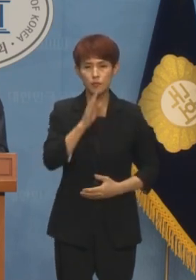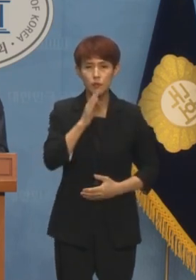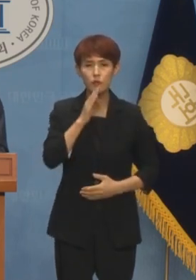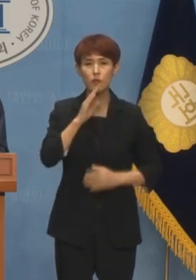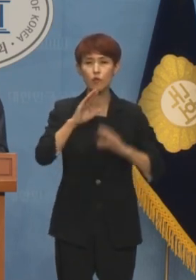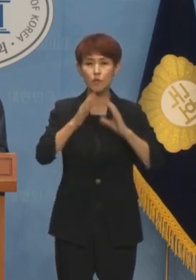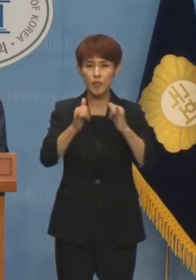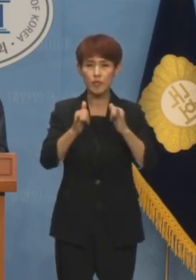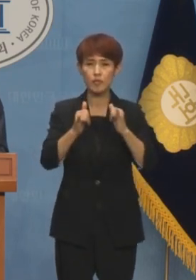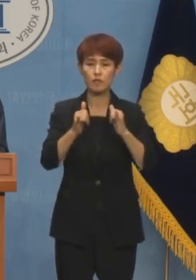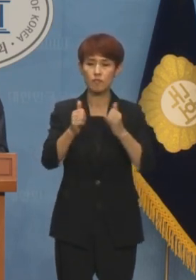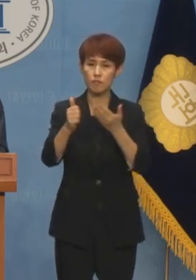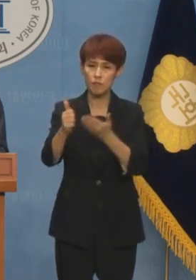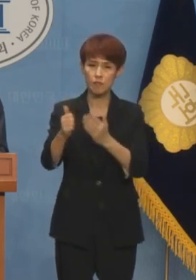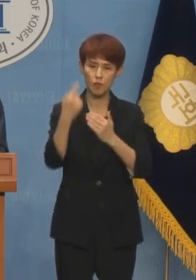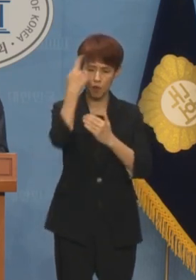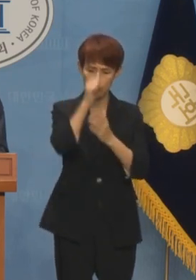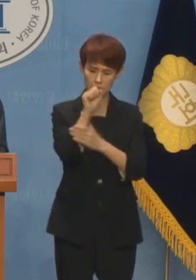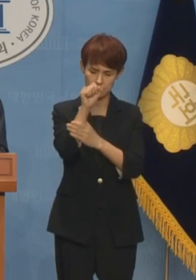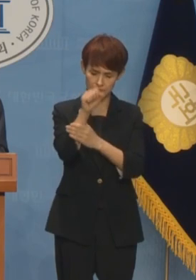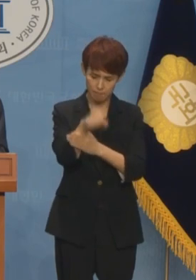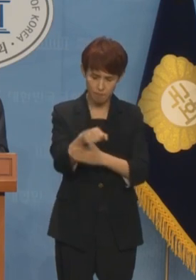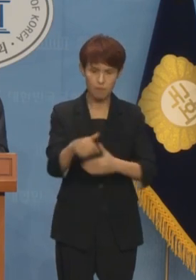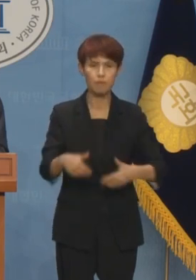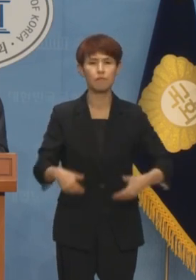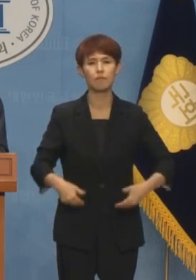앞에 고개 숙여야 합니다.